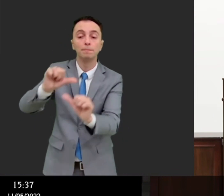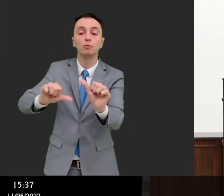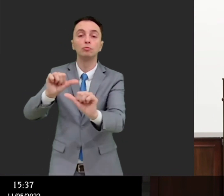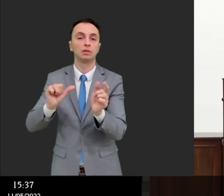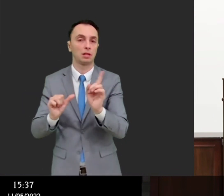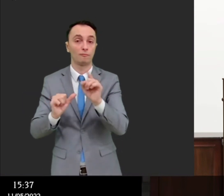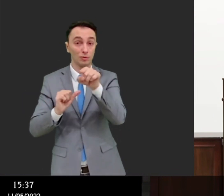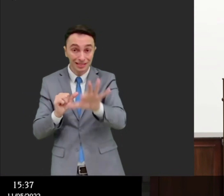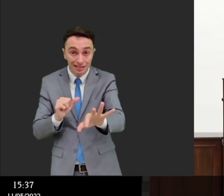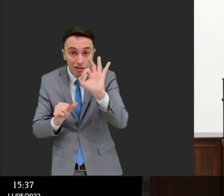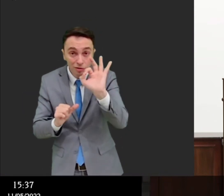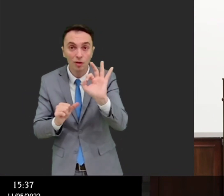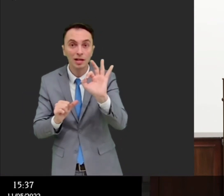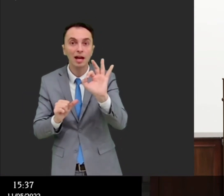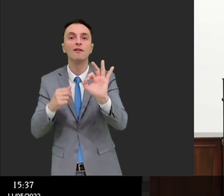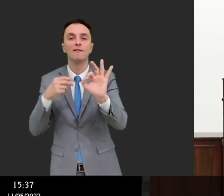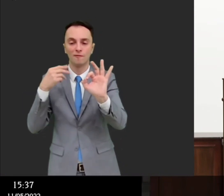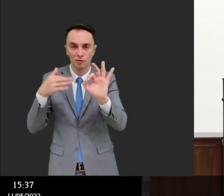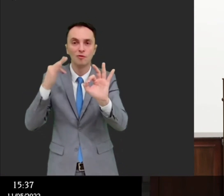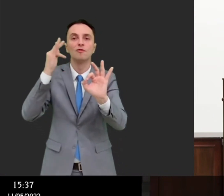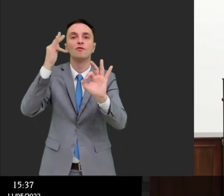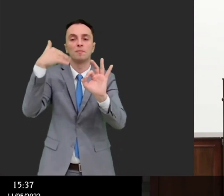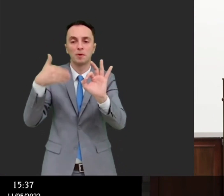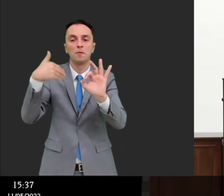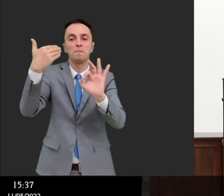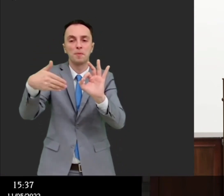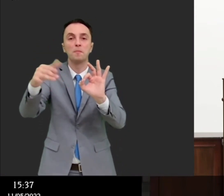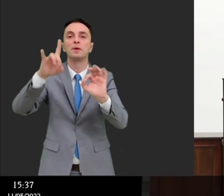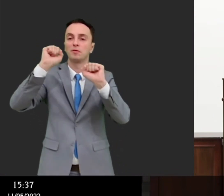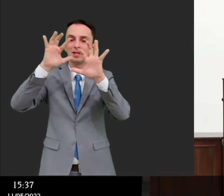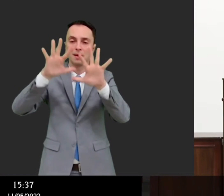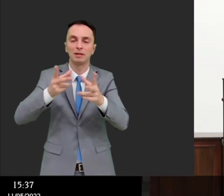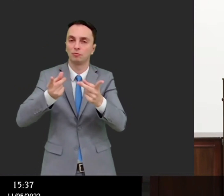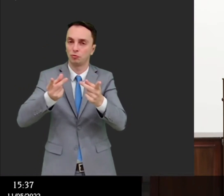descendência. Então, esse é um conselho que Deus dá.